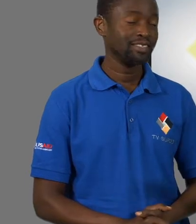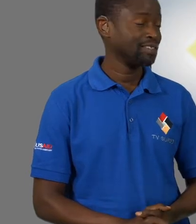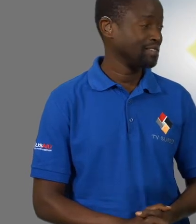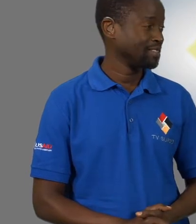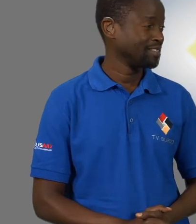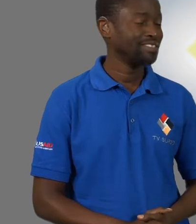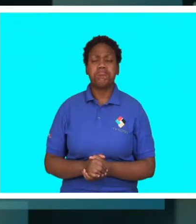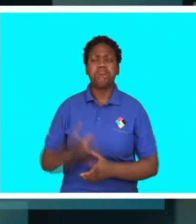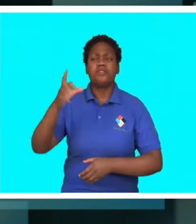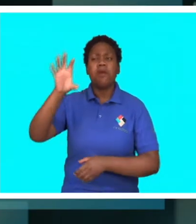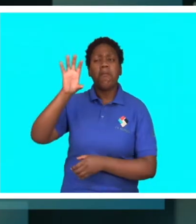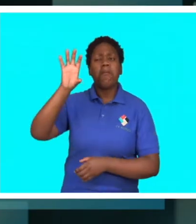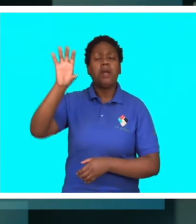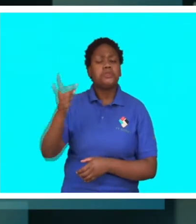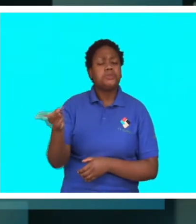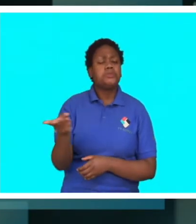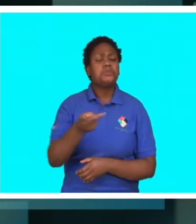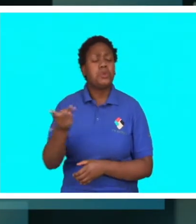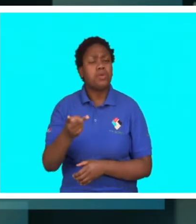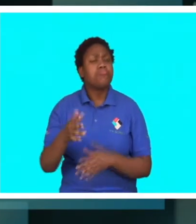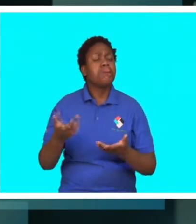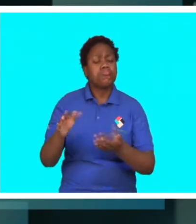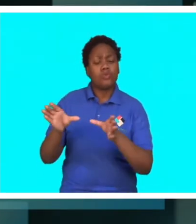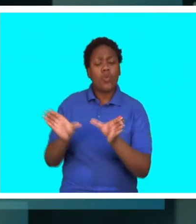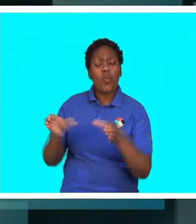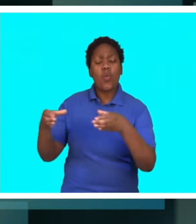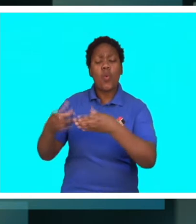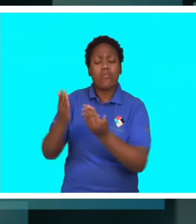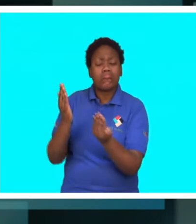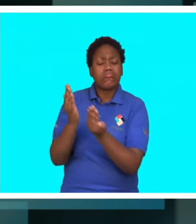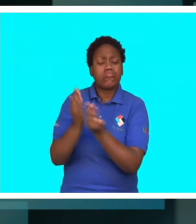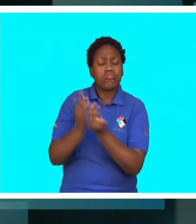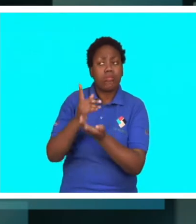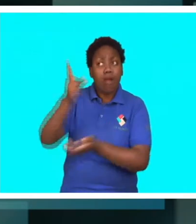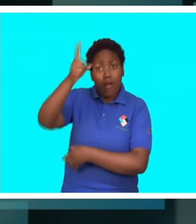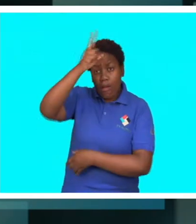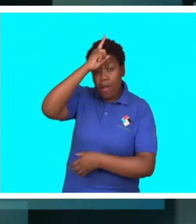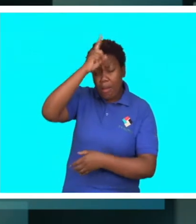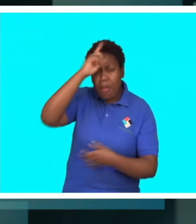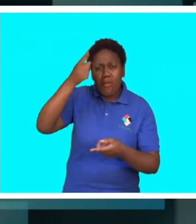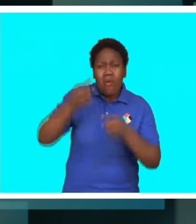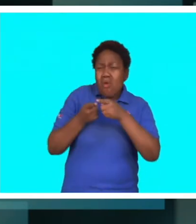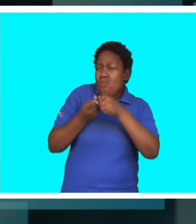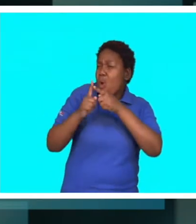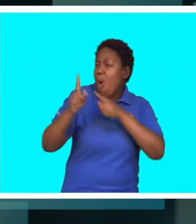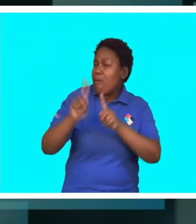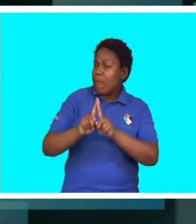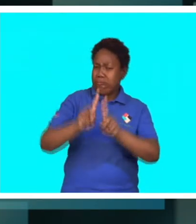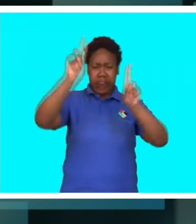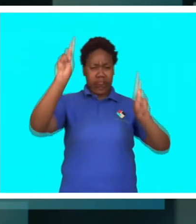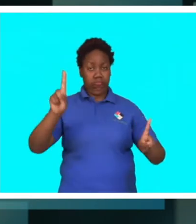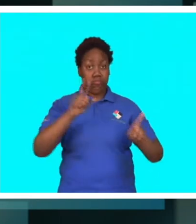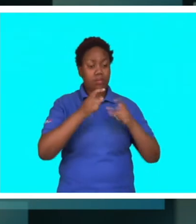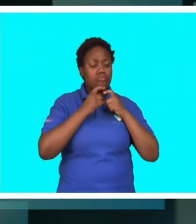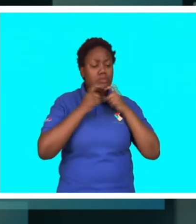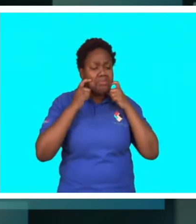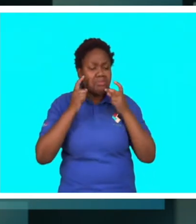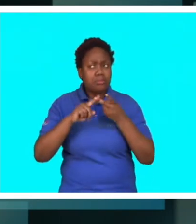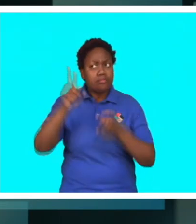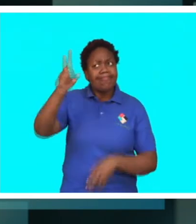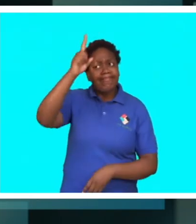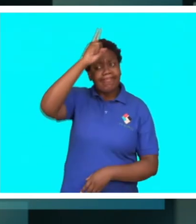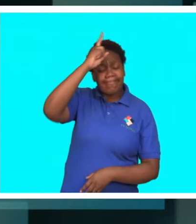apesar da distância. Dois Mundos, Uma Naração. É uma peça teatral coproduzida pelo Mutomela Gou e um